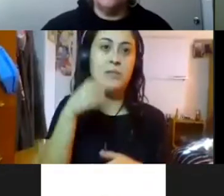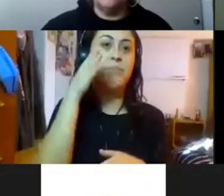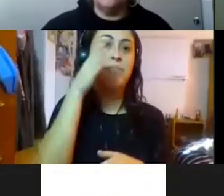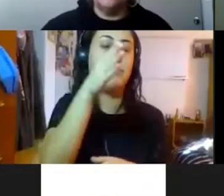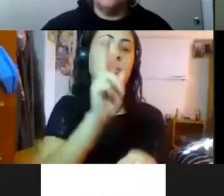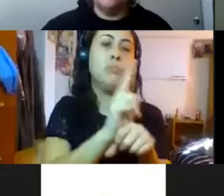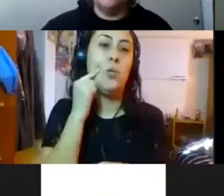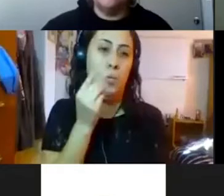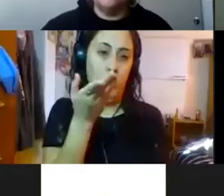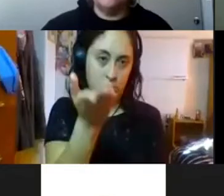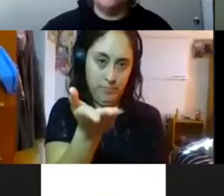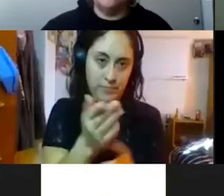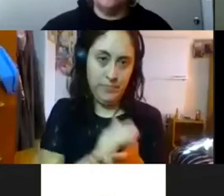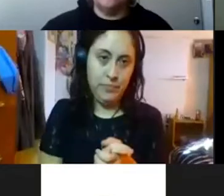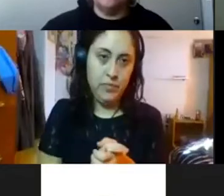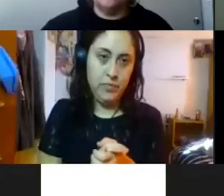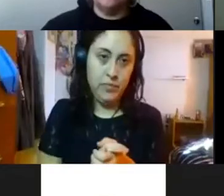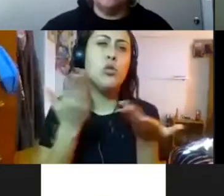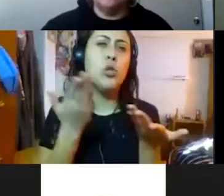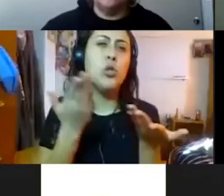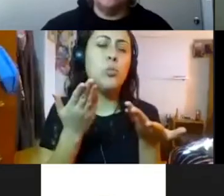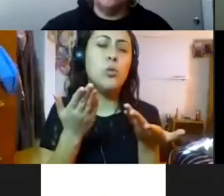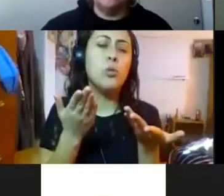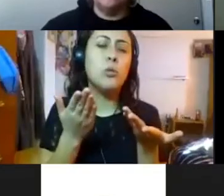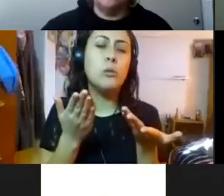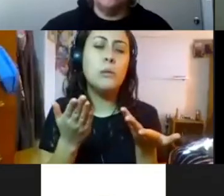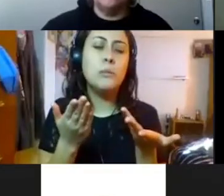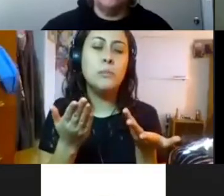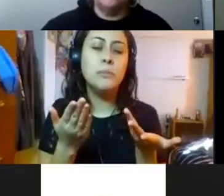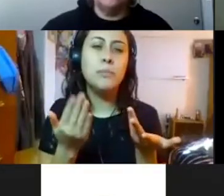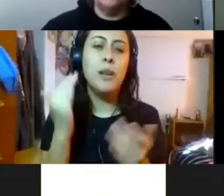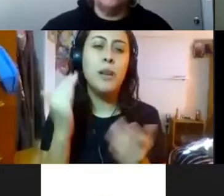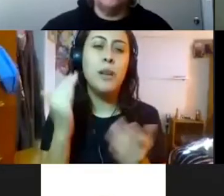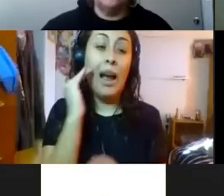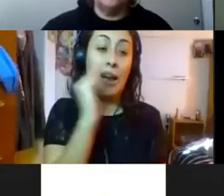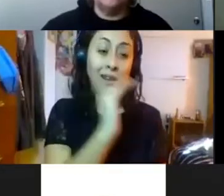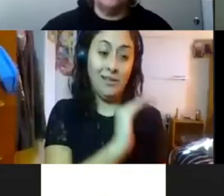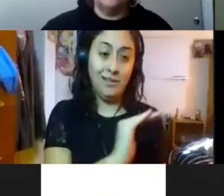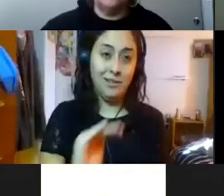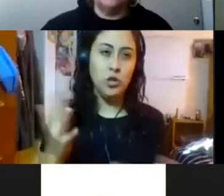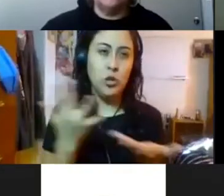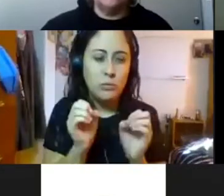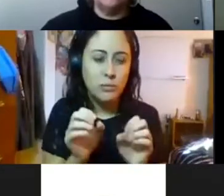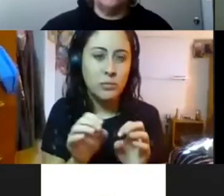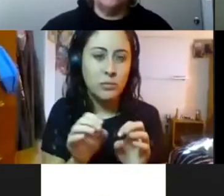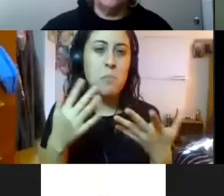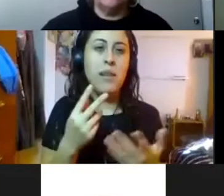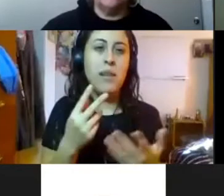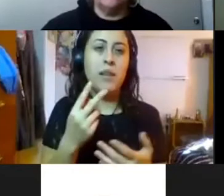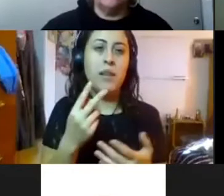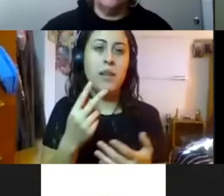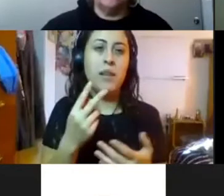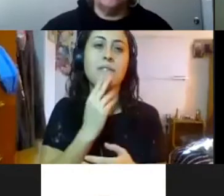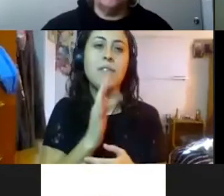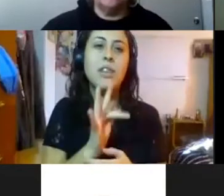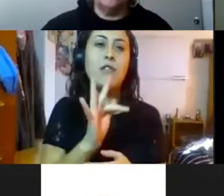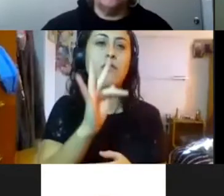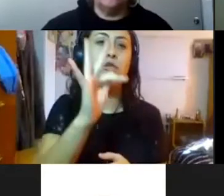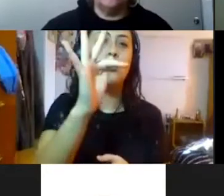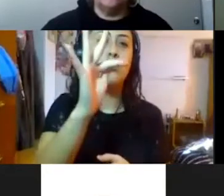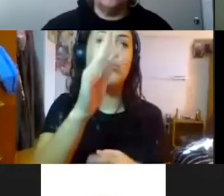¿Cómo preparan a sus estudiantes desde el colegio para vivir en una sociedad que no es